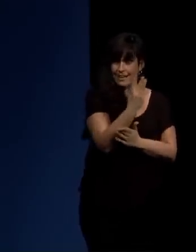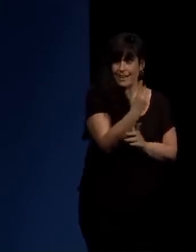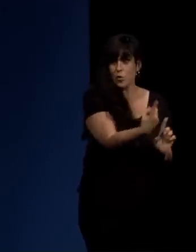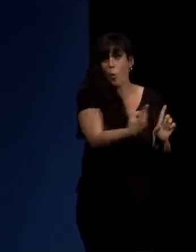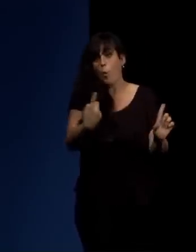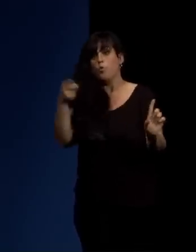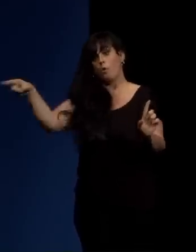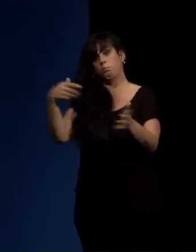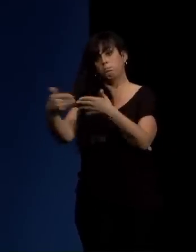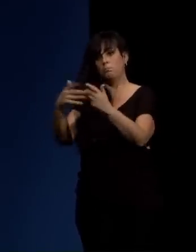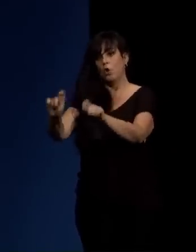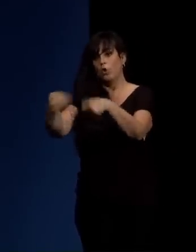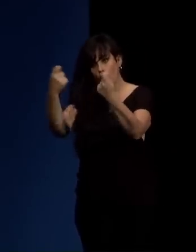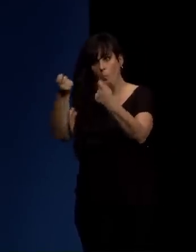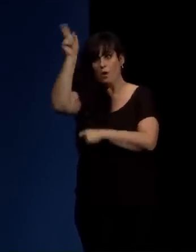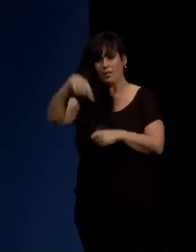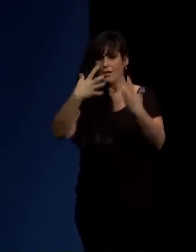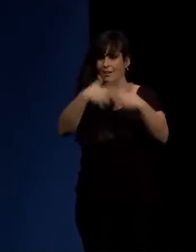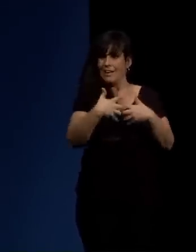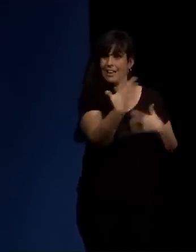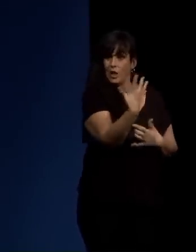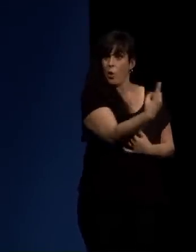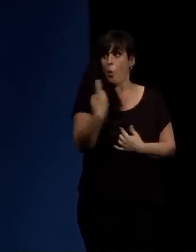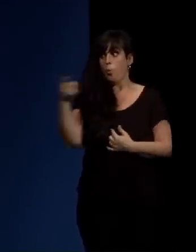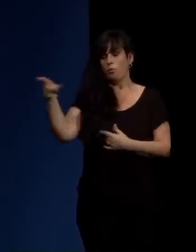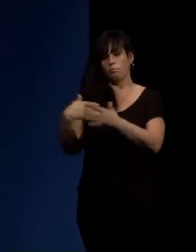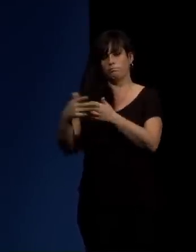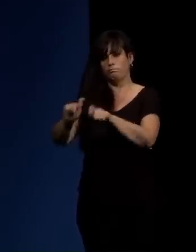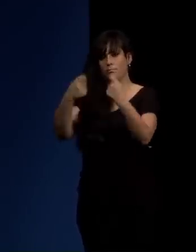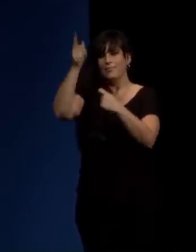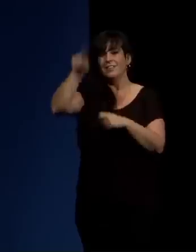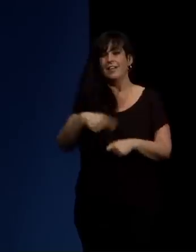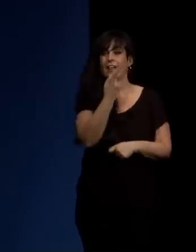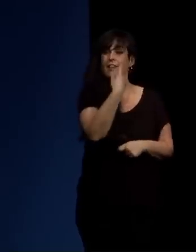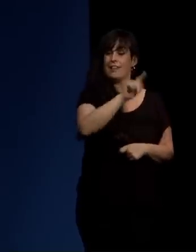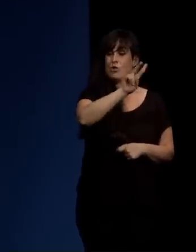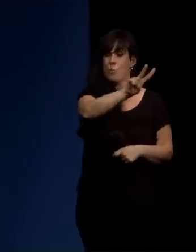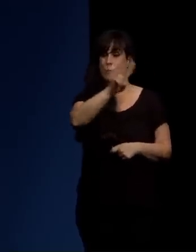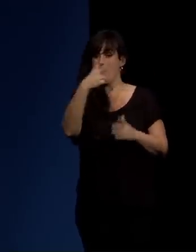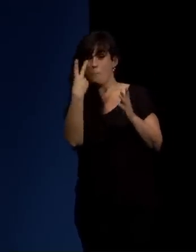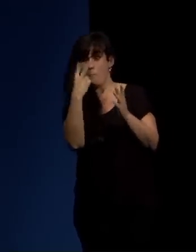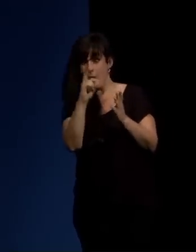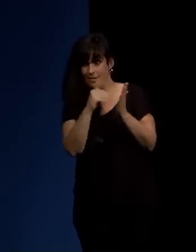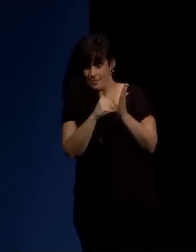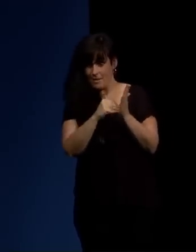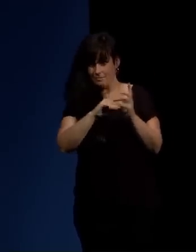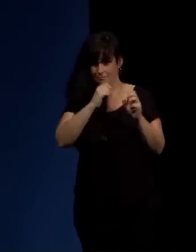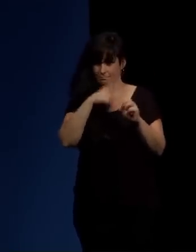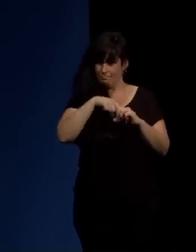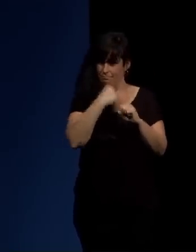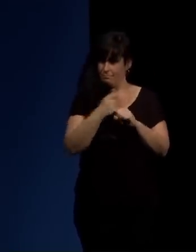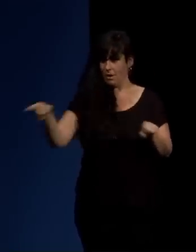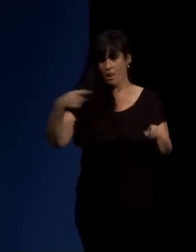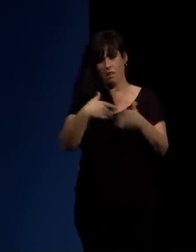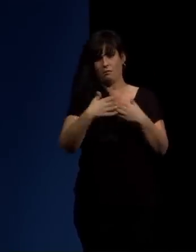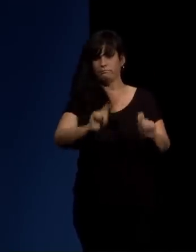empregos do sector industrial. Destruiu 120.000 empregos en 7 anos.